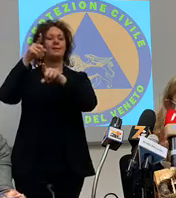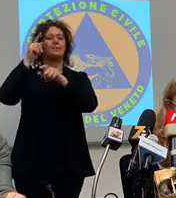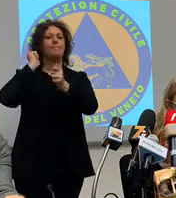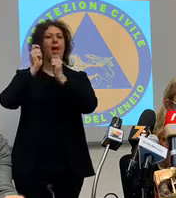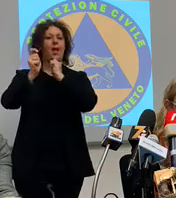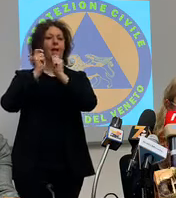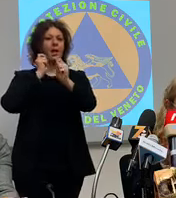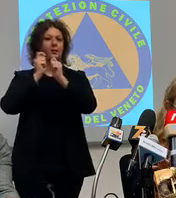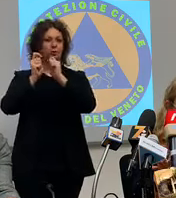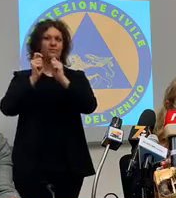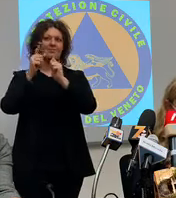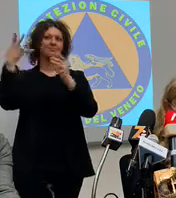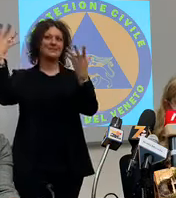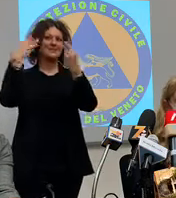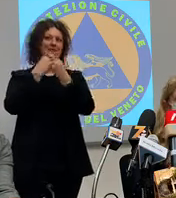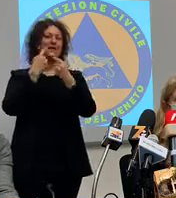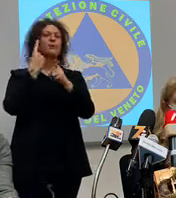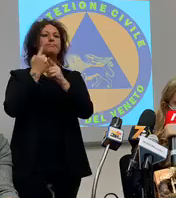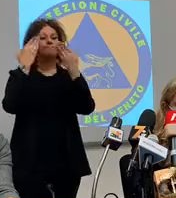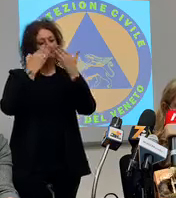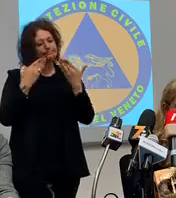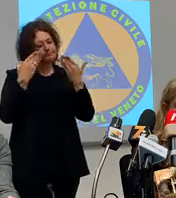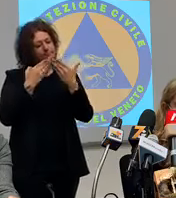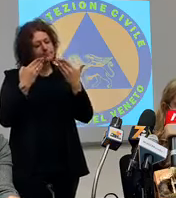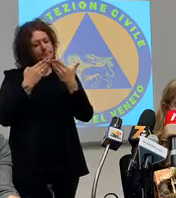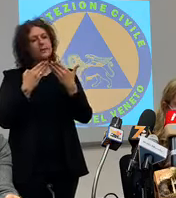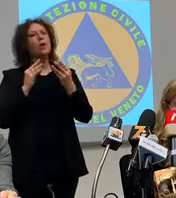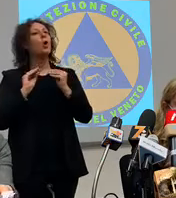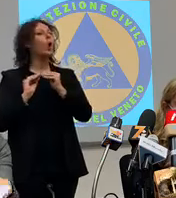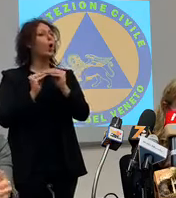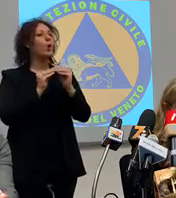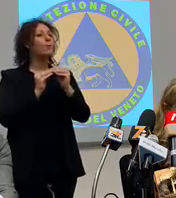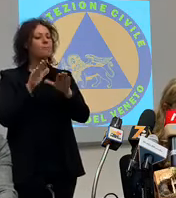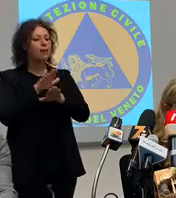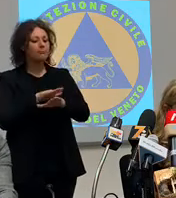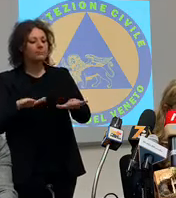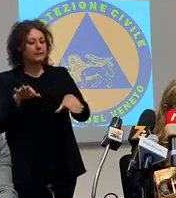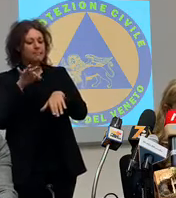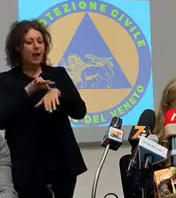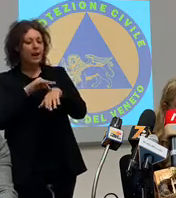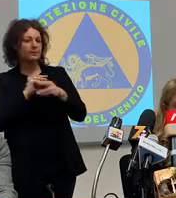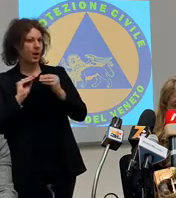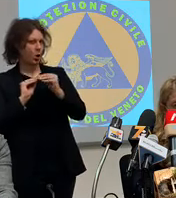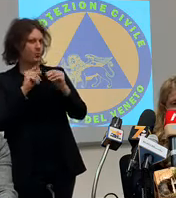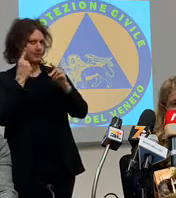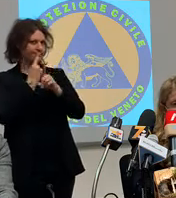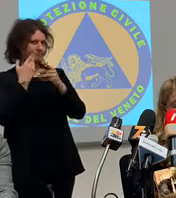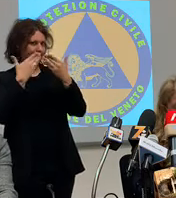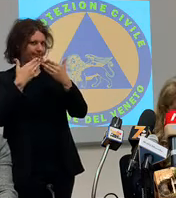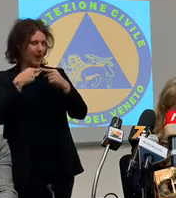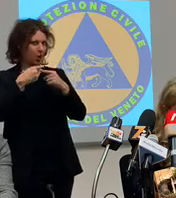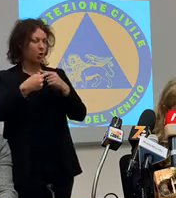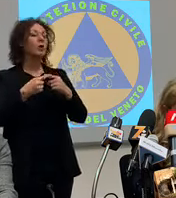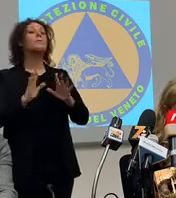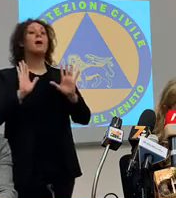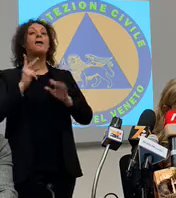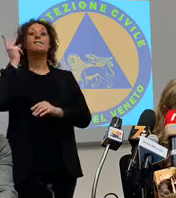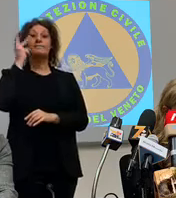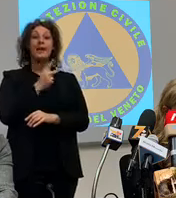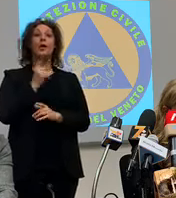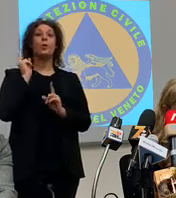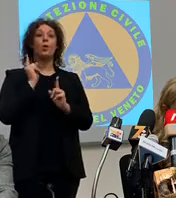pediatri per studiare Proprio come la malattia Insomma si sviluppa nei bambini però è vero che loro possono fungere